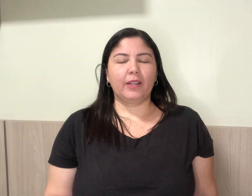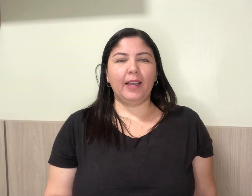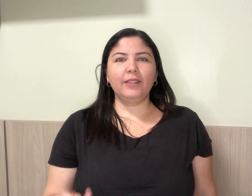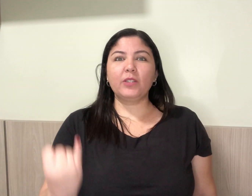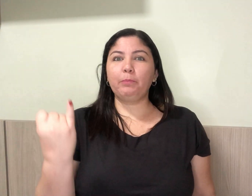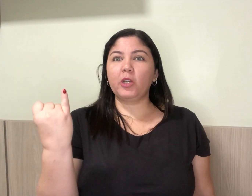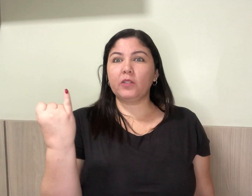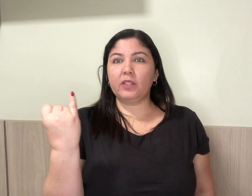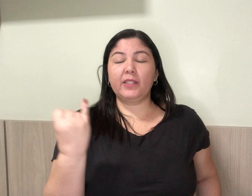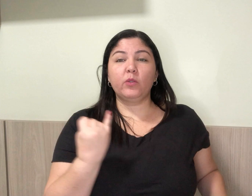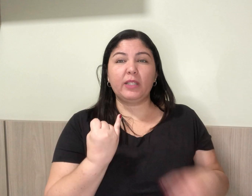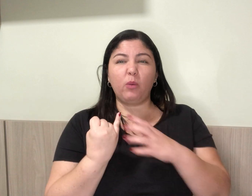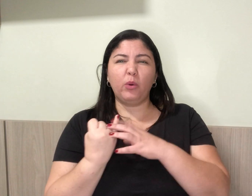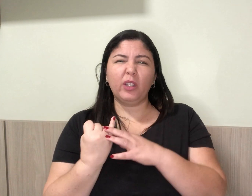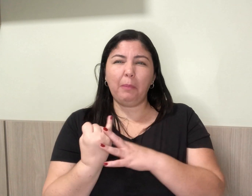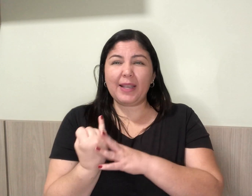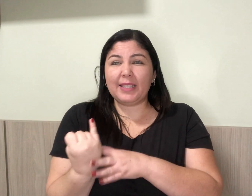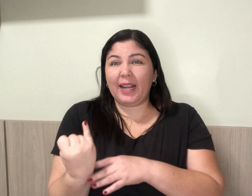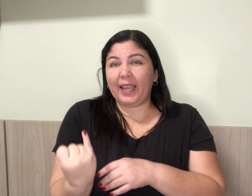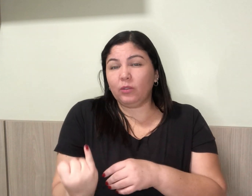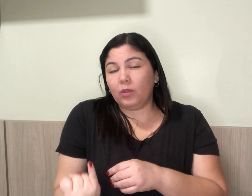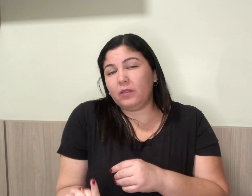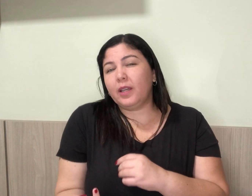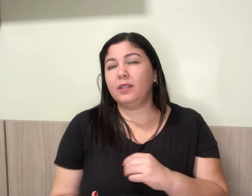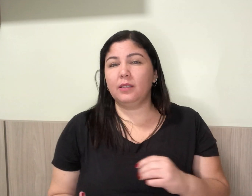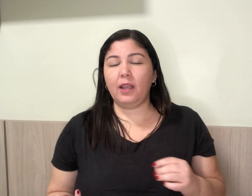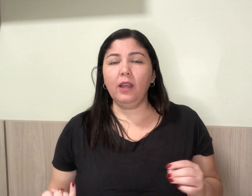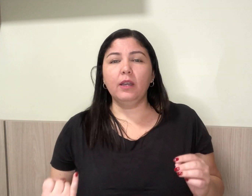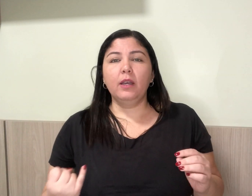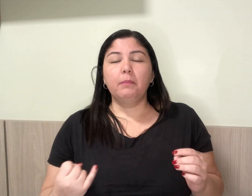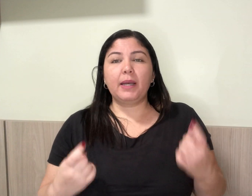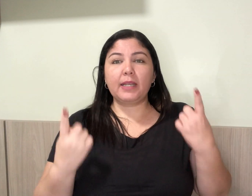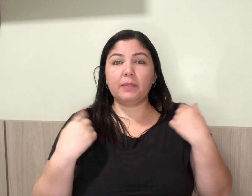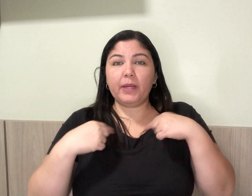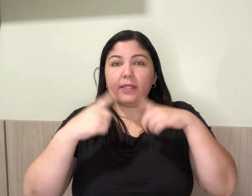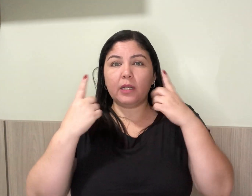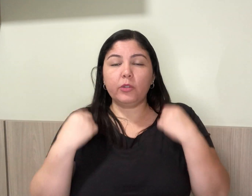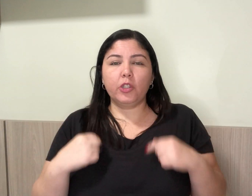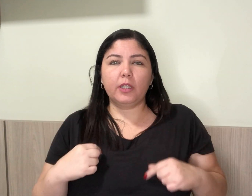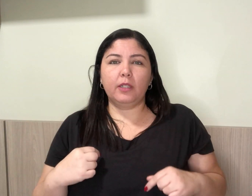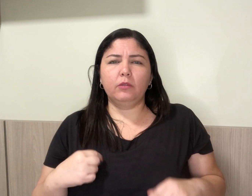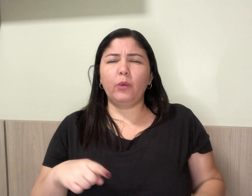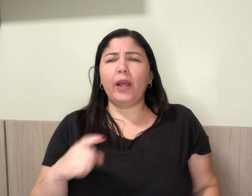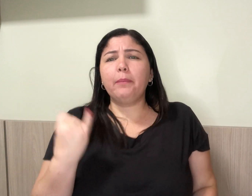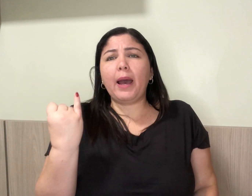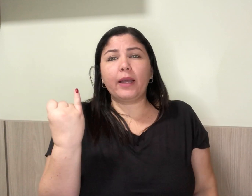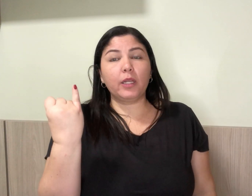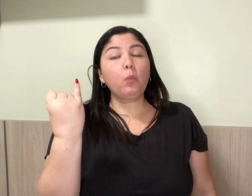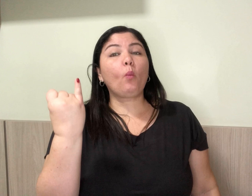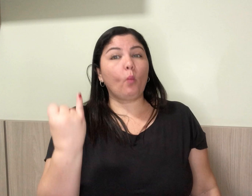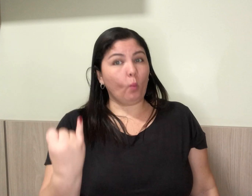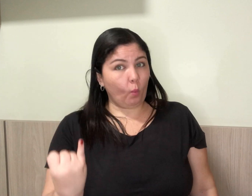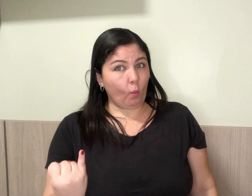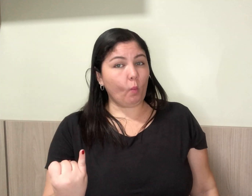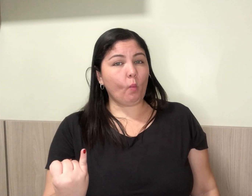Né? Então, você pode, às vezes, fazer o sinal um pouquinho mais lento, às vezes, né? Mas a expressão indicando. Então, ela é magra.